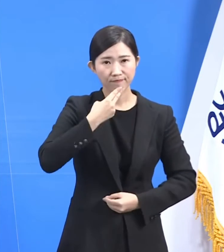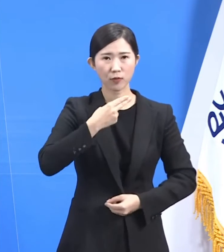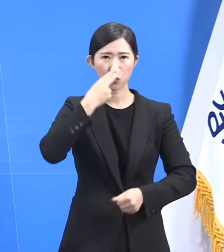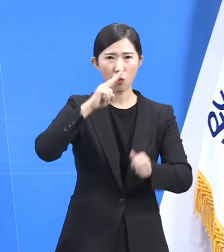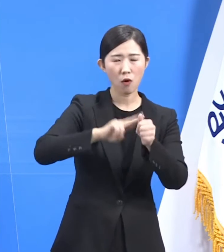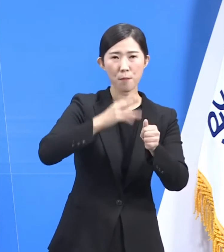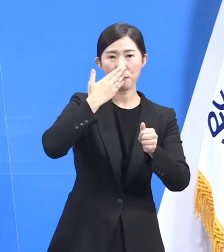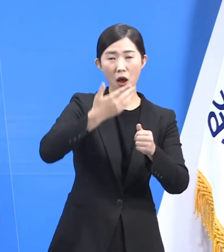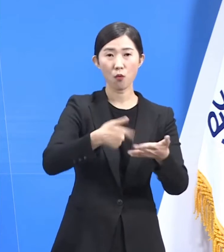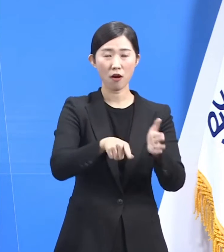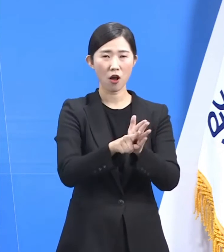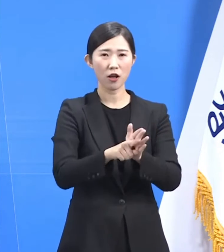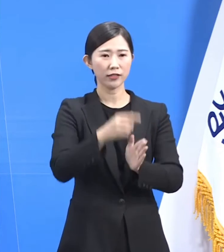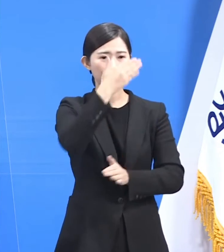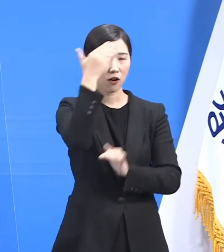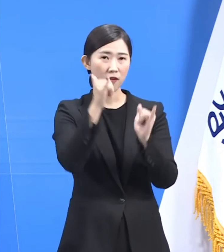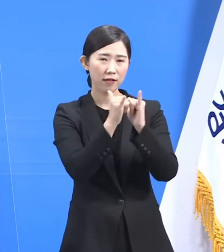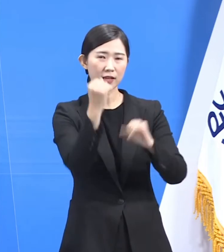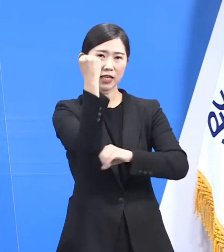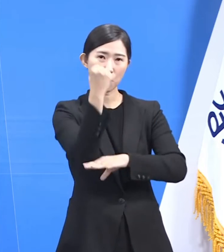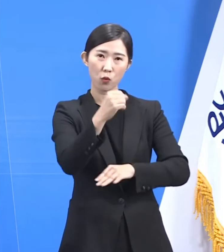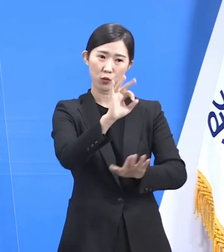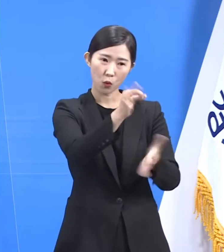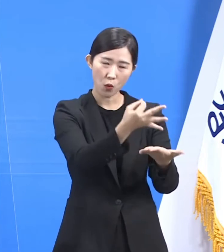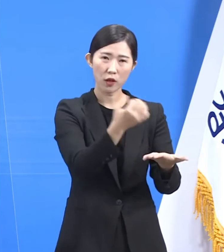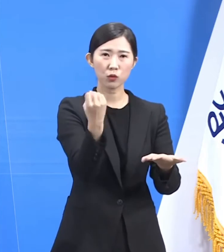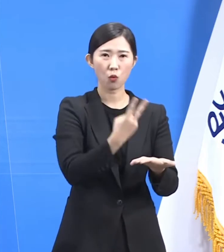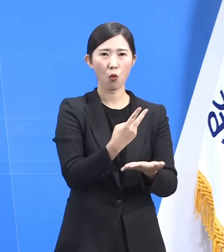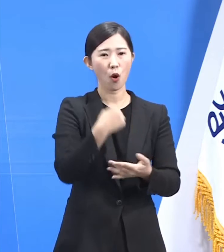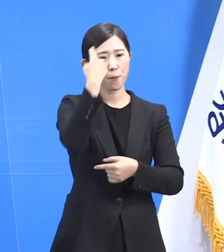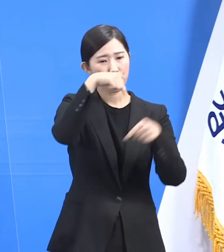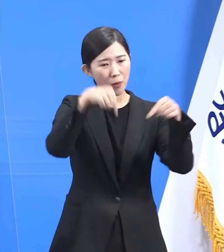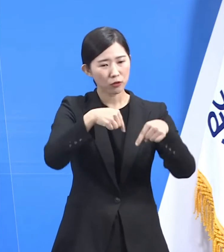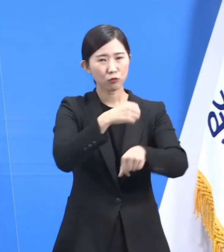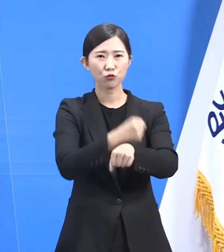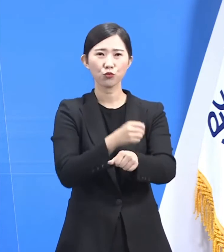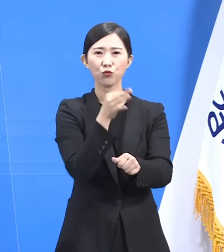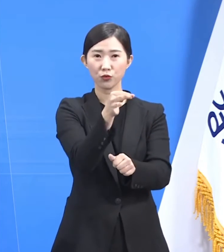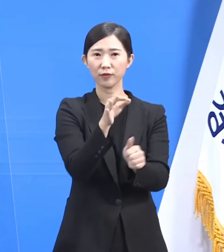청년 기본소득과 청년 면접수당을 지급했습니다.